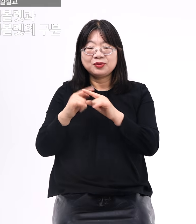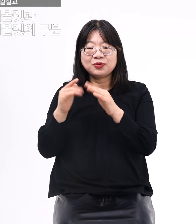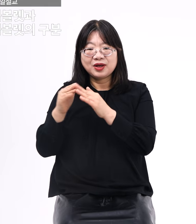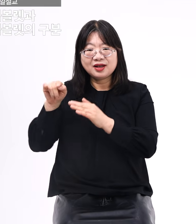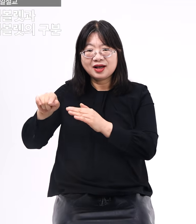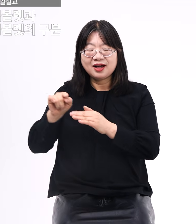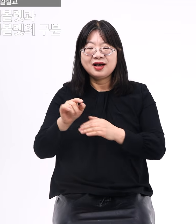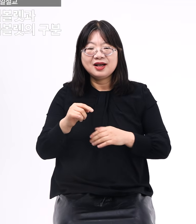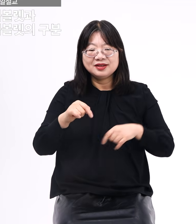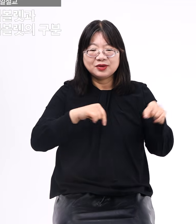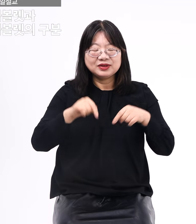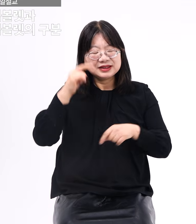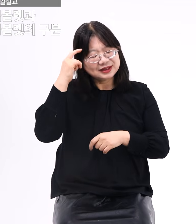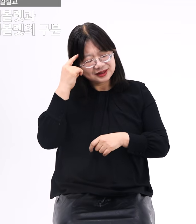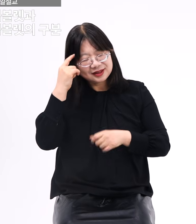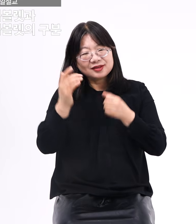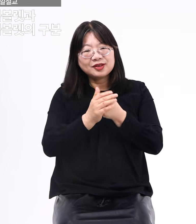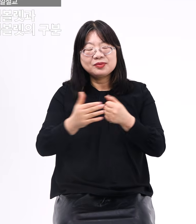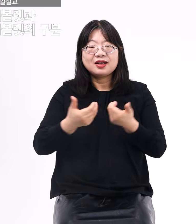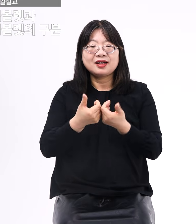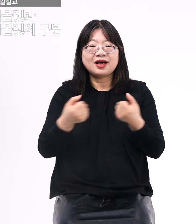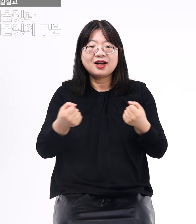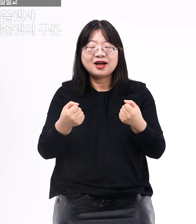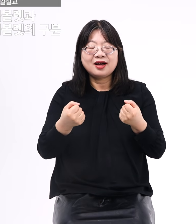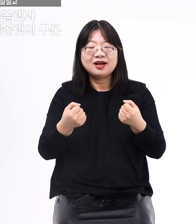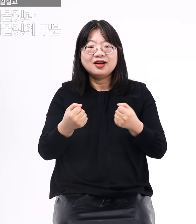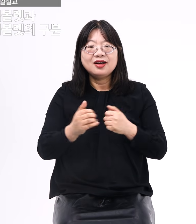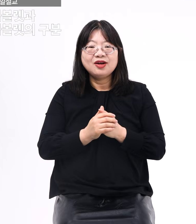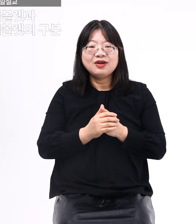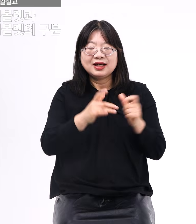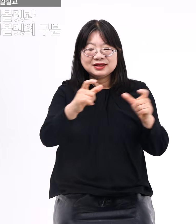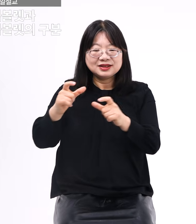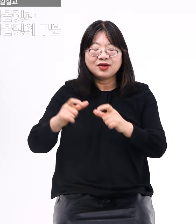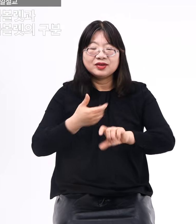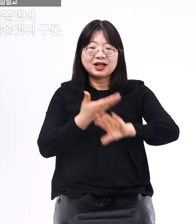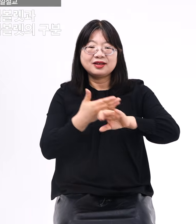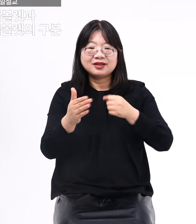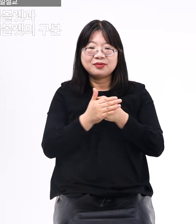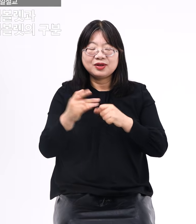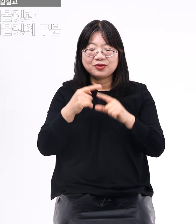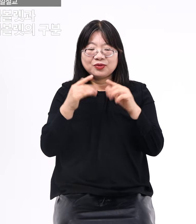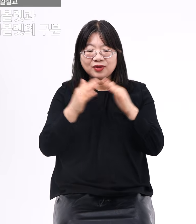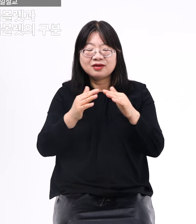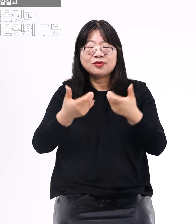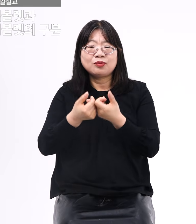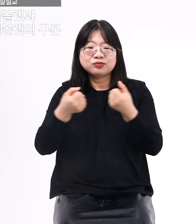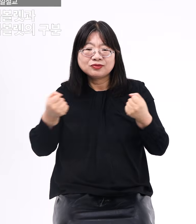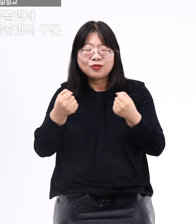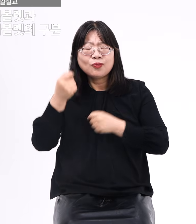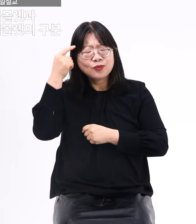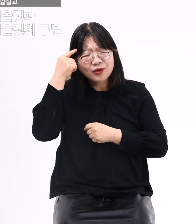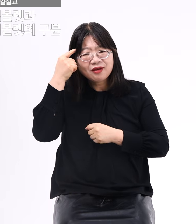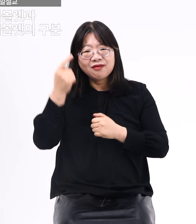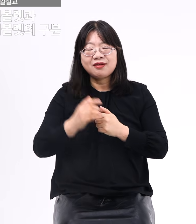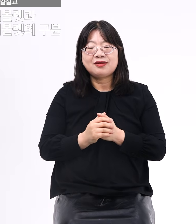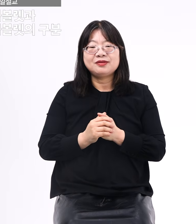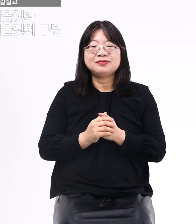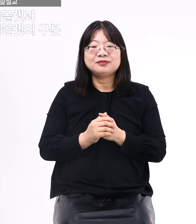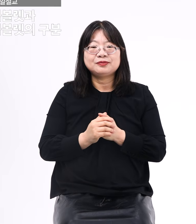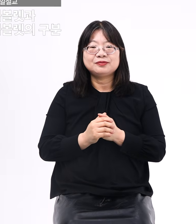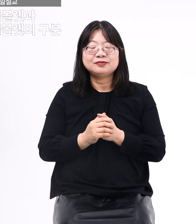이데올로기에 갈라져야 되고 왜 지방색으로 교회들마저 나누어져야 되고